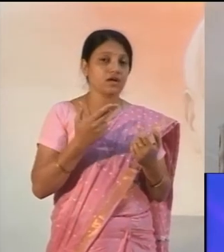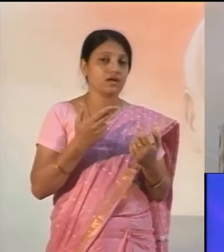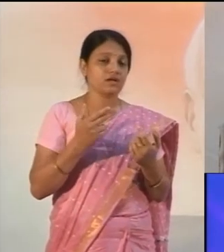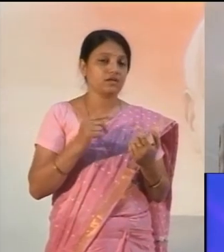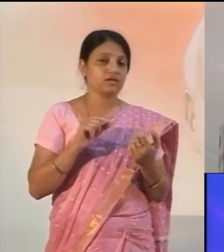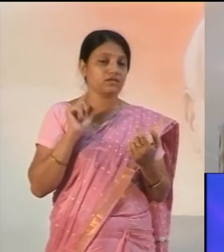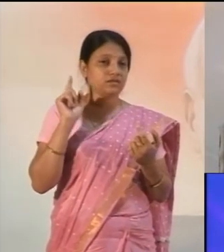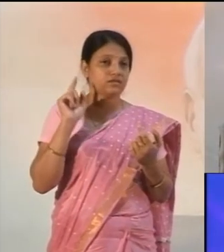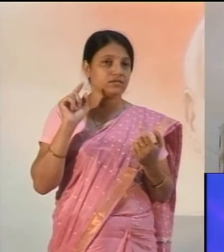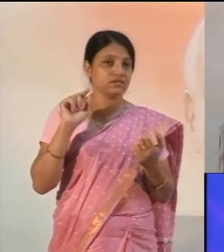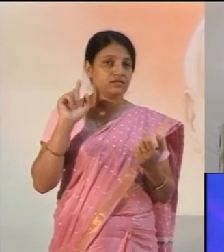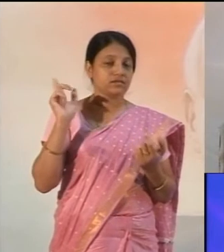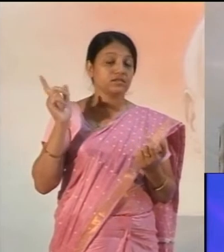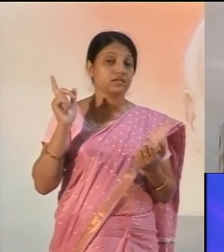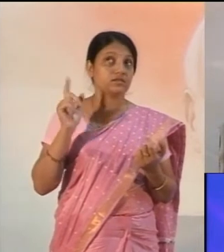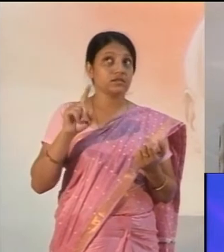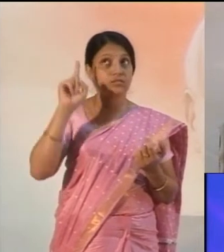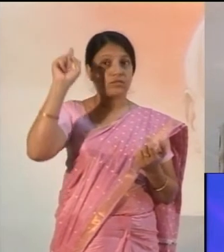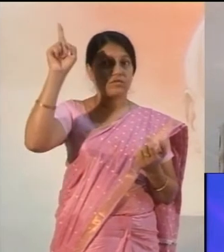कि भगवान ने मुझे एक काम दिया है